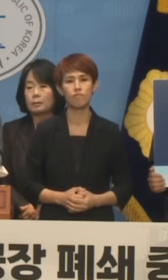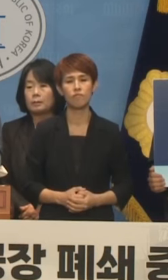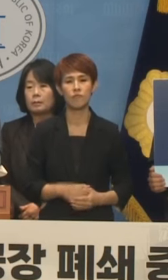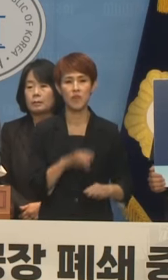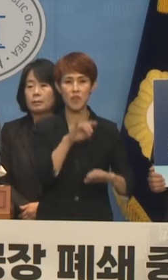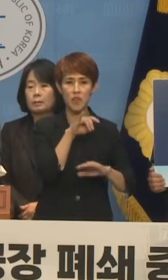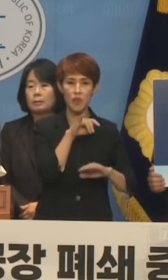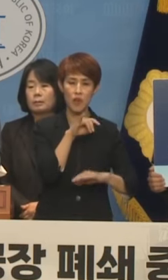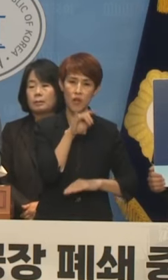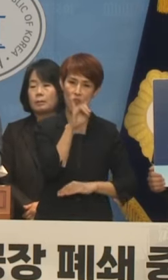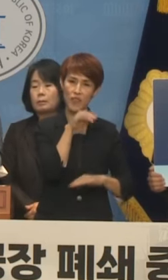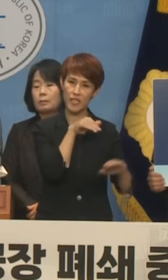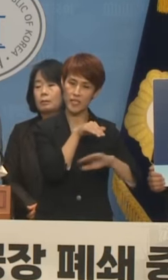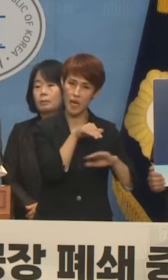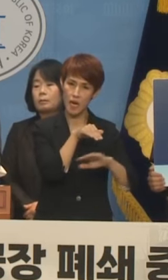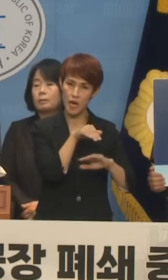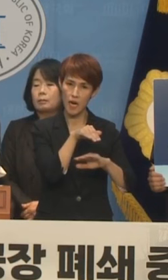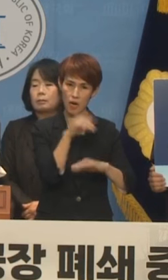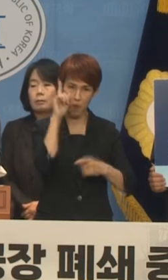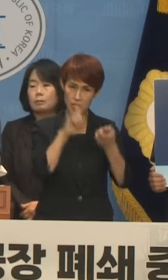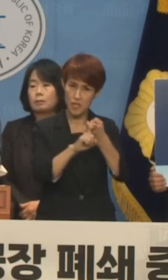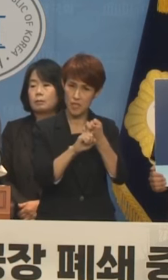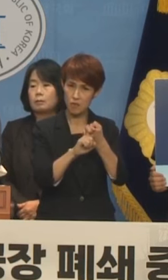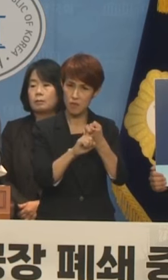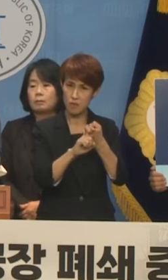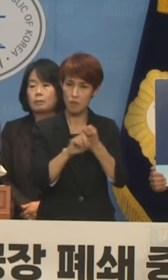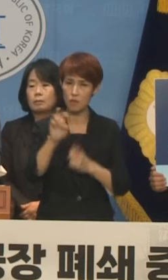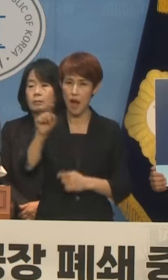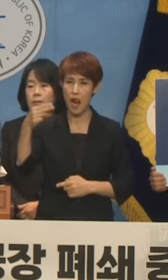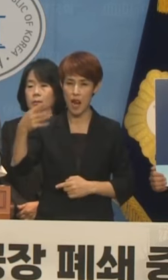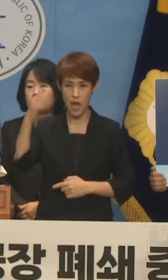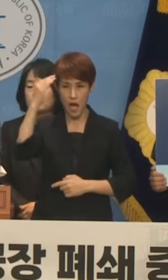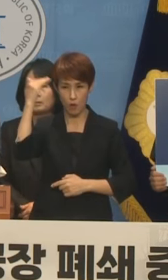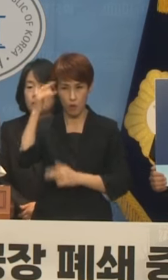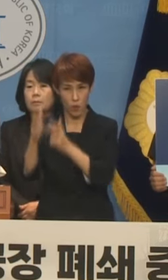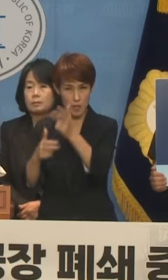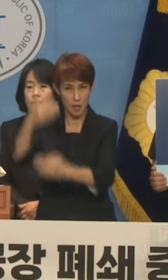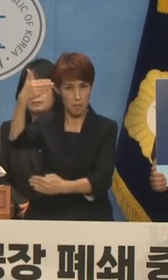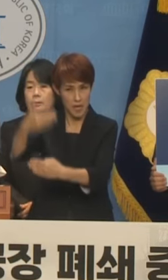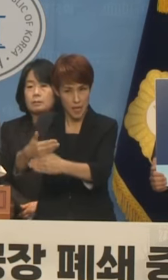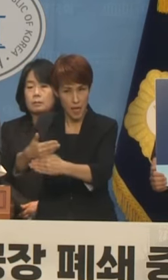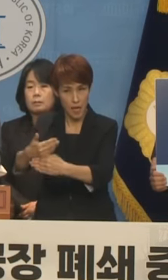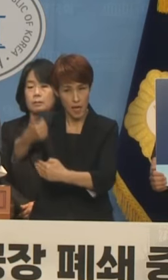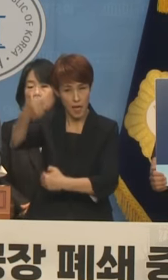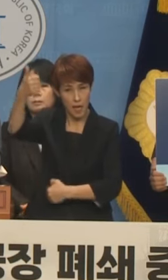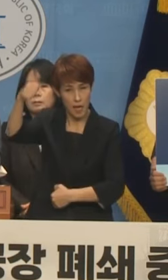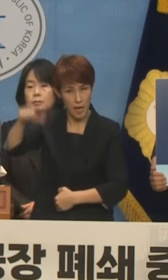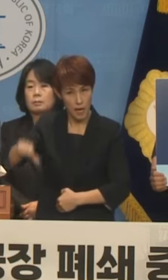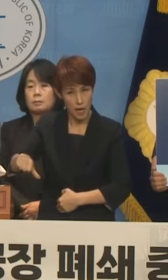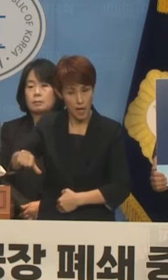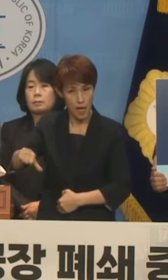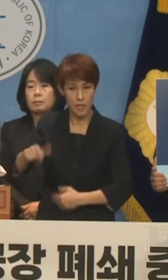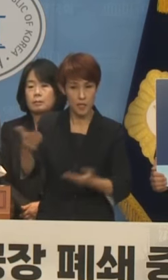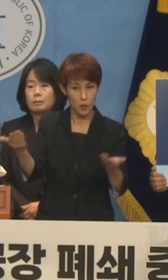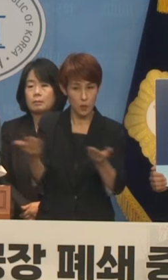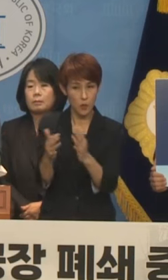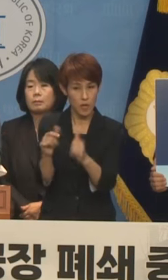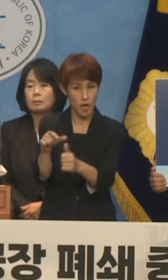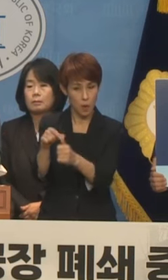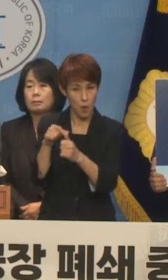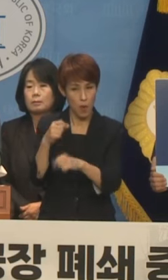현대차의 관심사는 말레베어 한국공장의 폐쇄 여부, 해당 노동자 고용